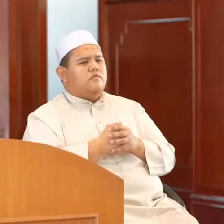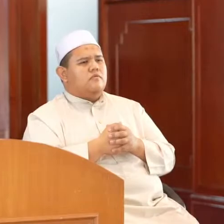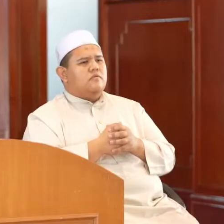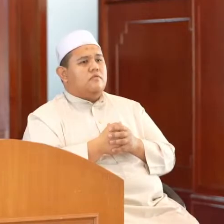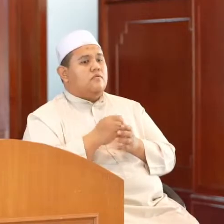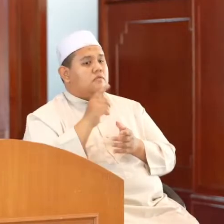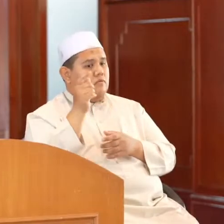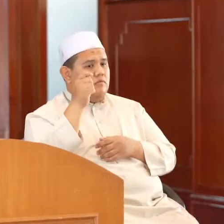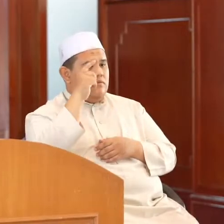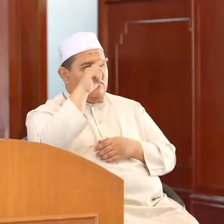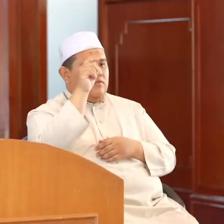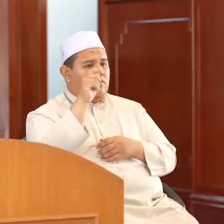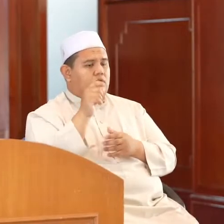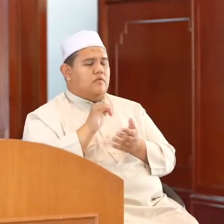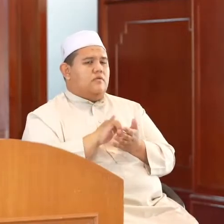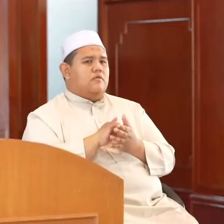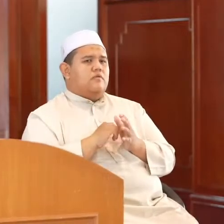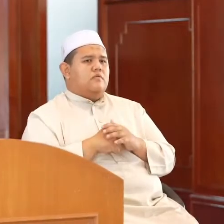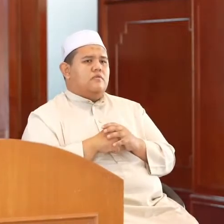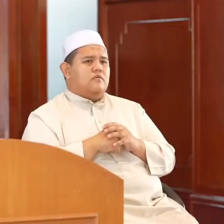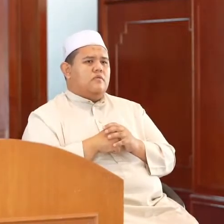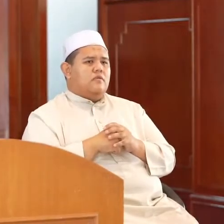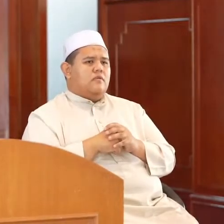Tuan-tuan tanyalah,